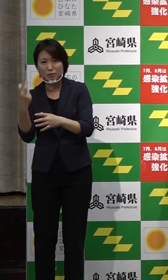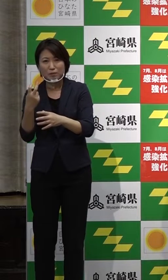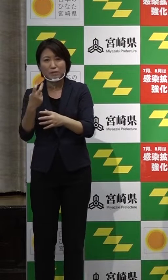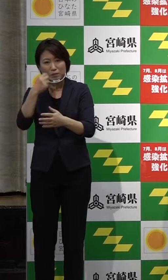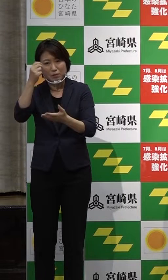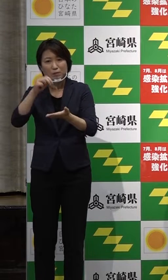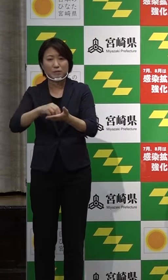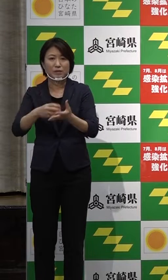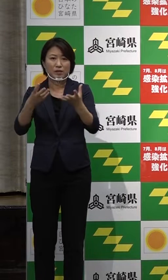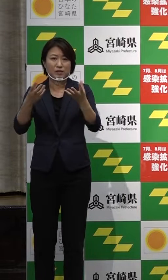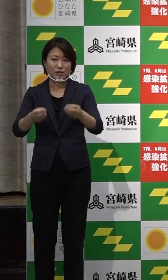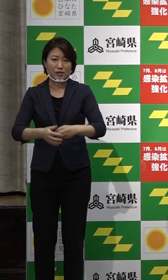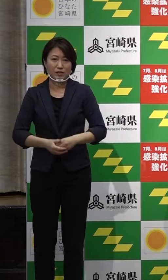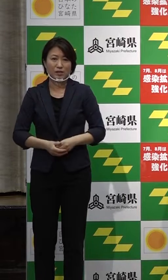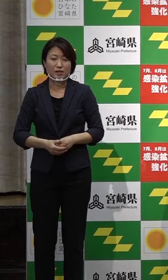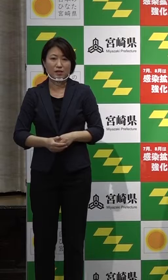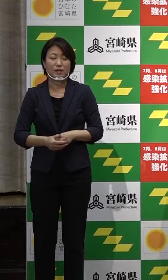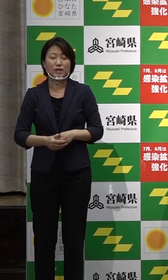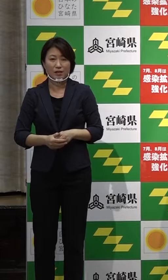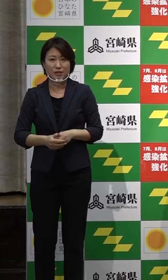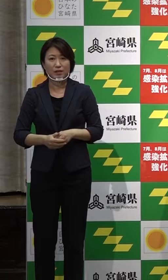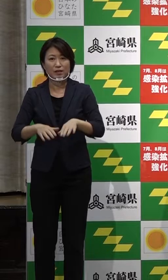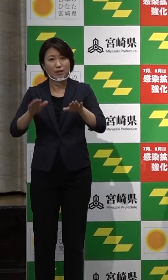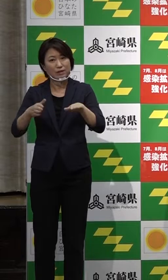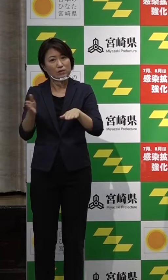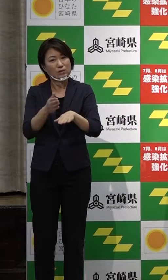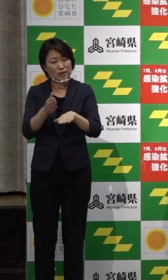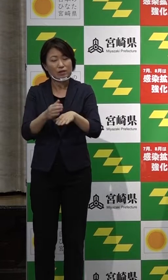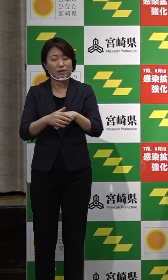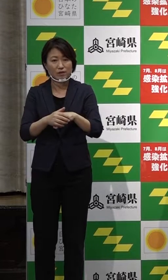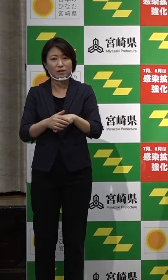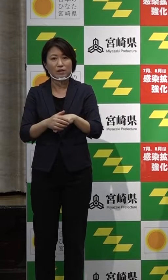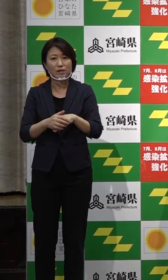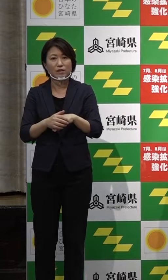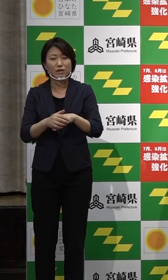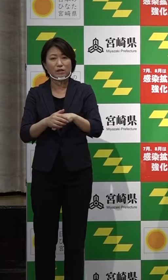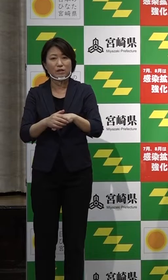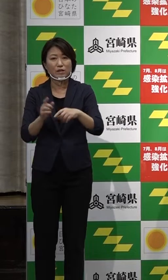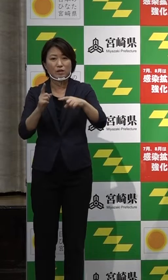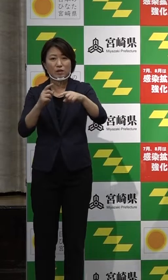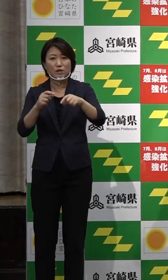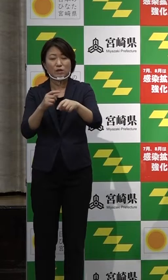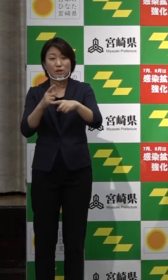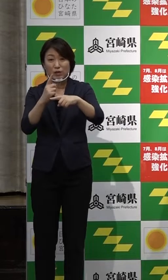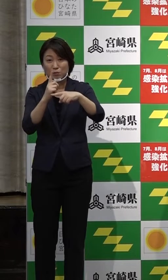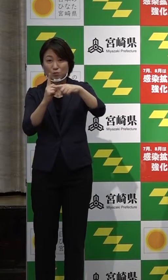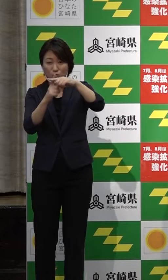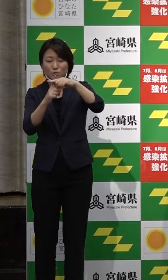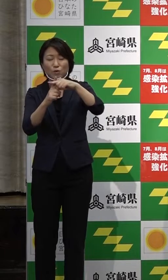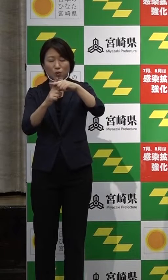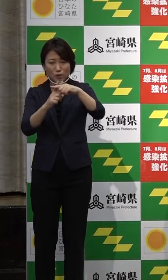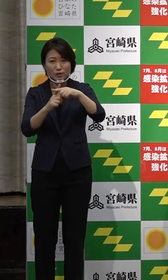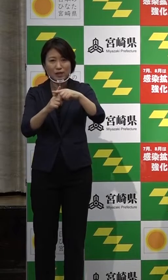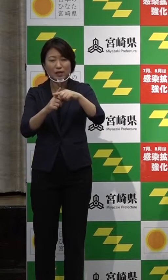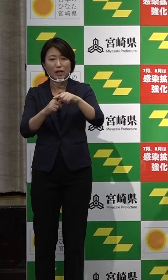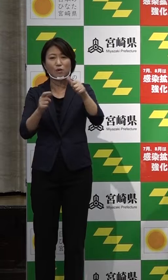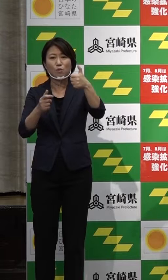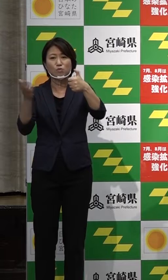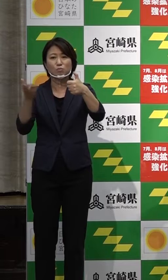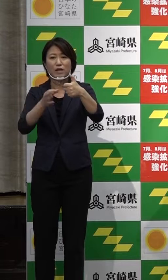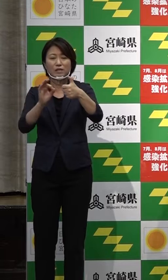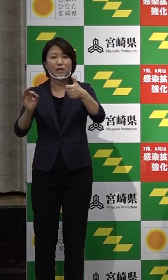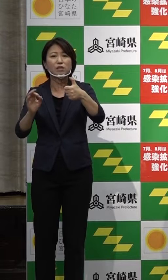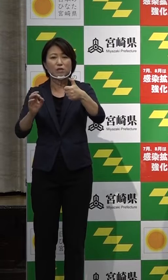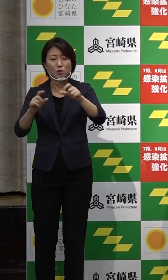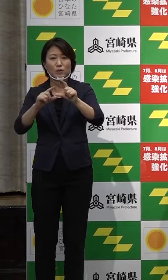近のものを見ますと陽性割合が5割を超えてきているということで、